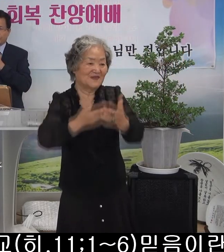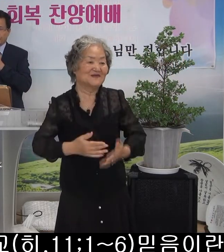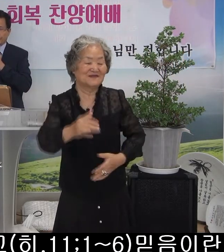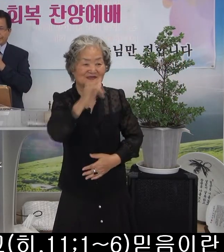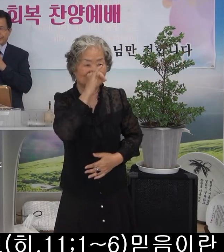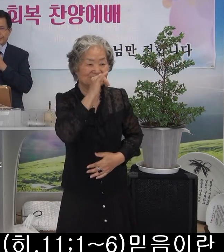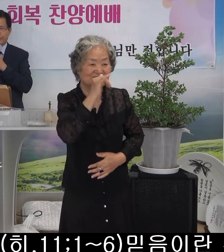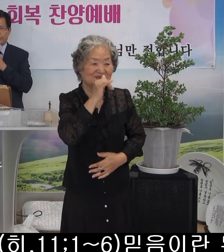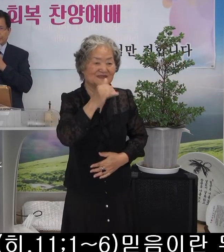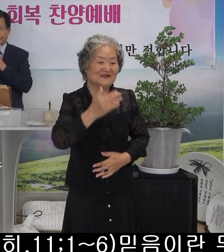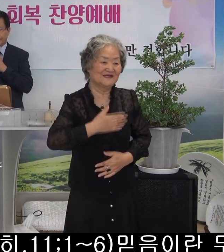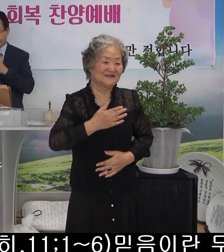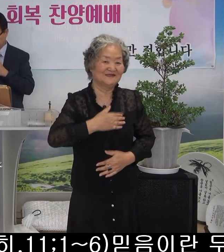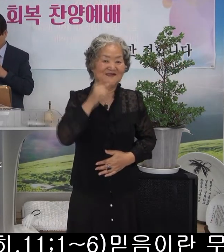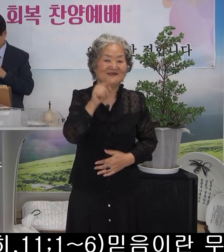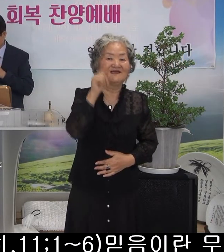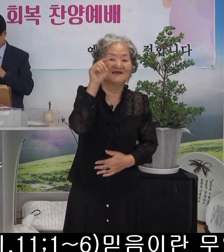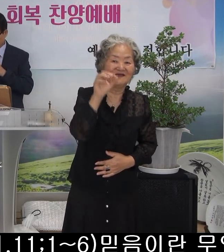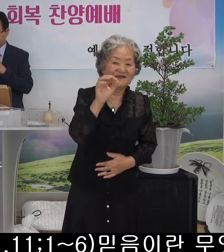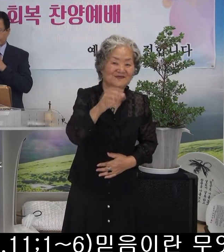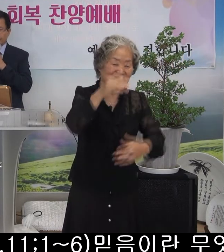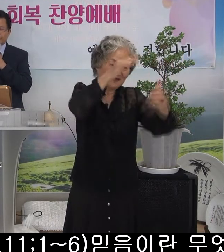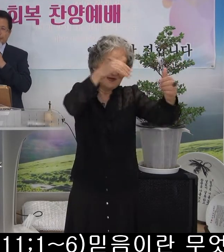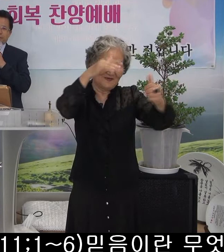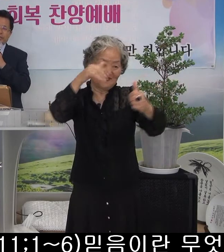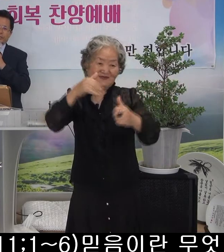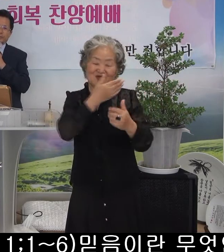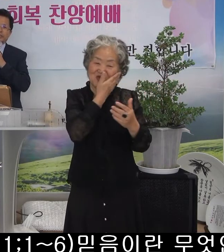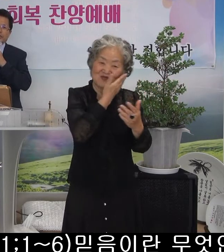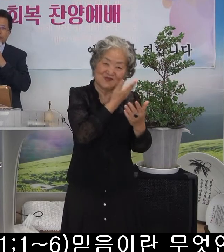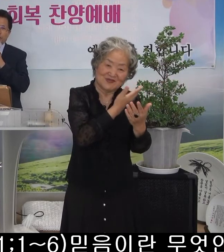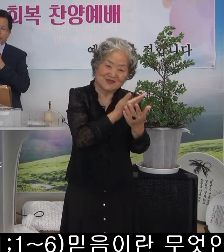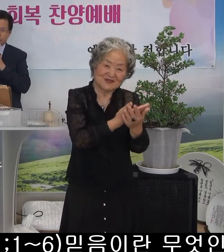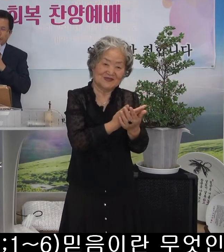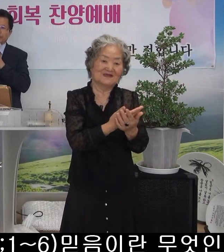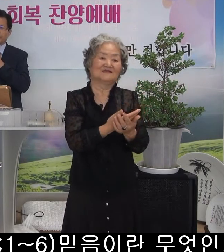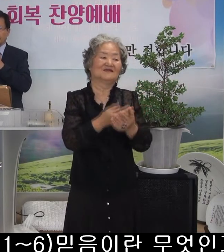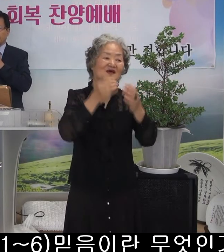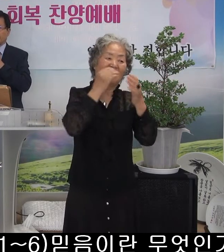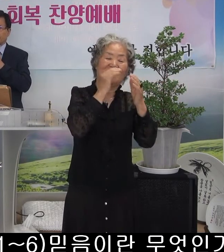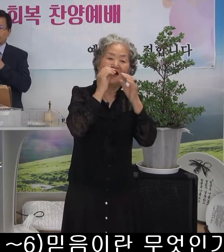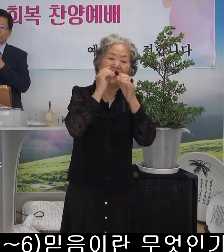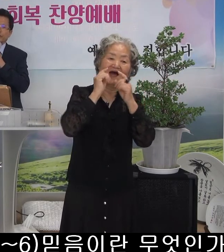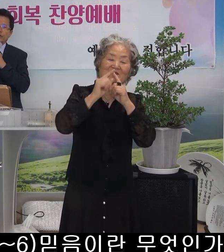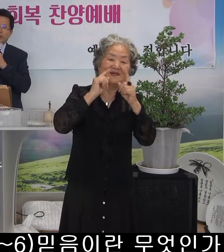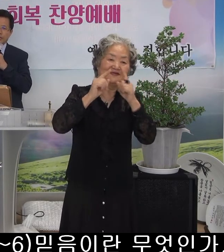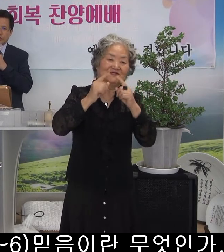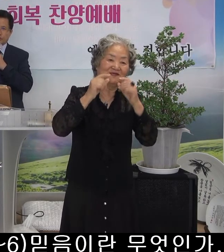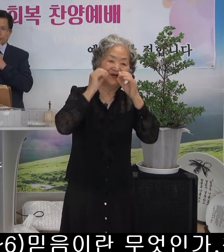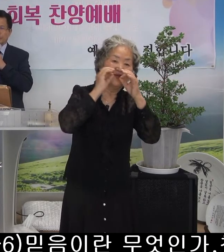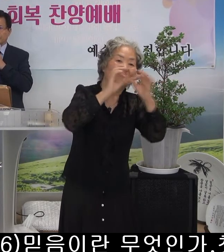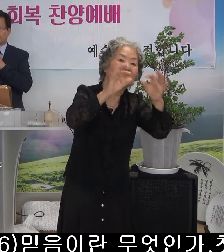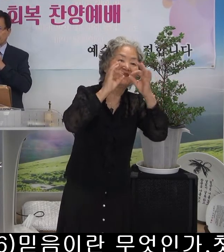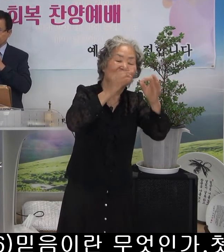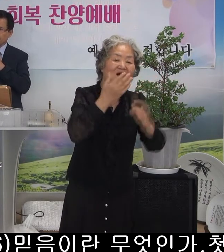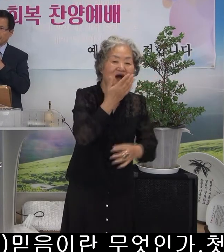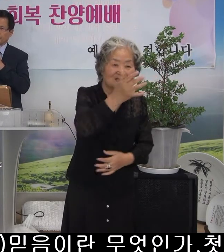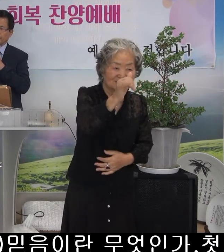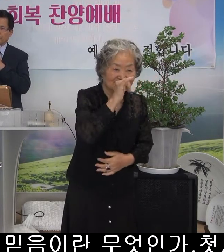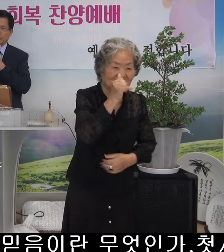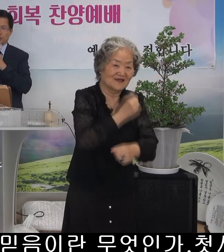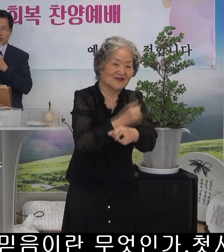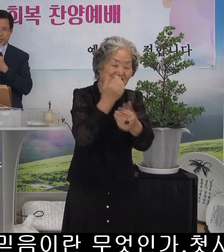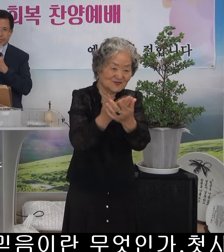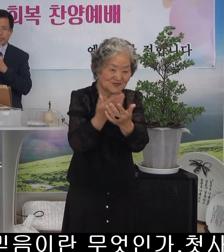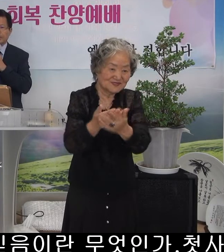이렇게 불러서 이렇게 귀한 자리에서 하나님께 말씀을 전할 수, 하나님의 말씀을 전할 수 있도록 허락해 주셔서 참으로